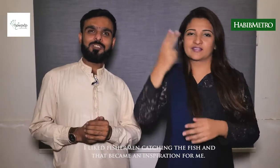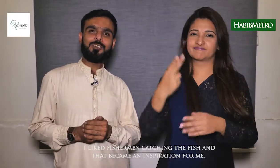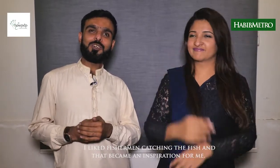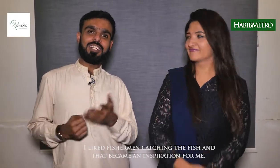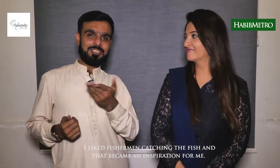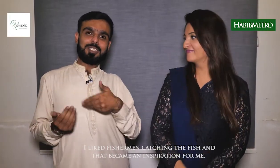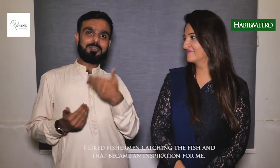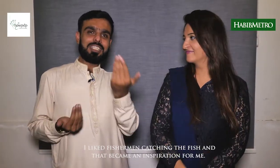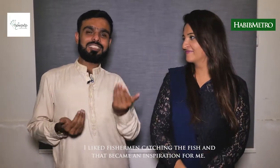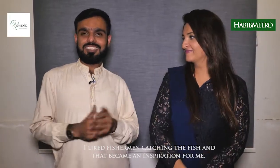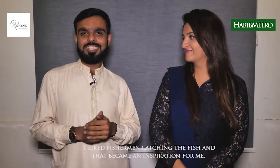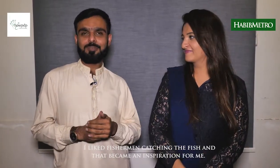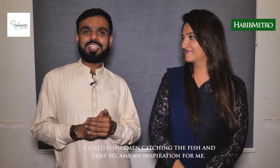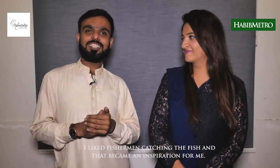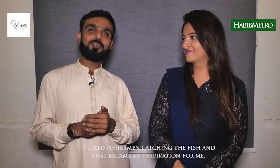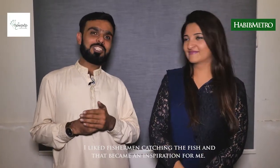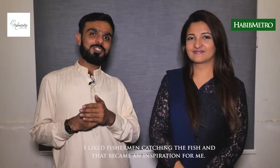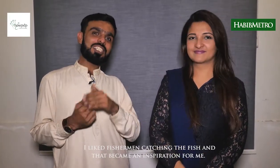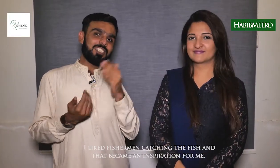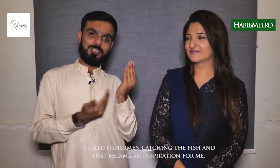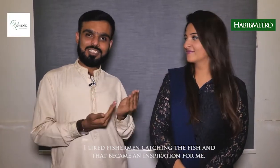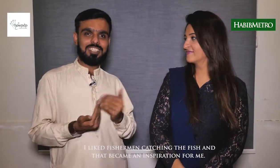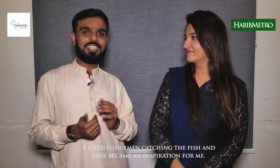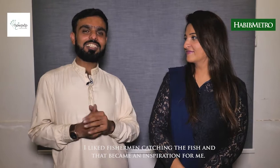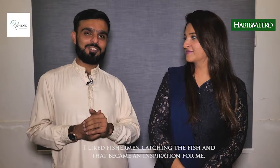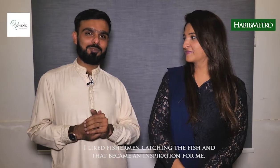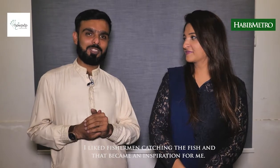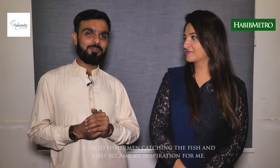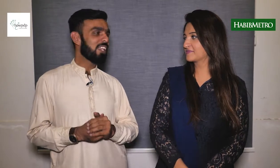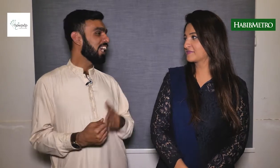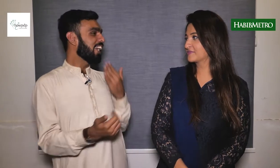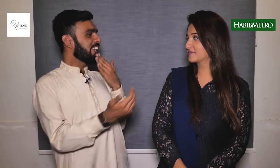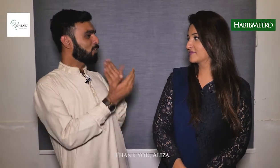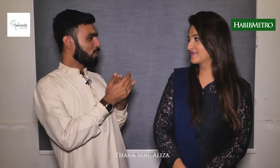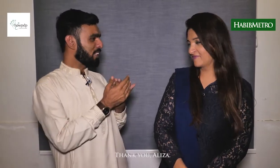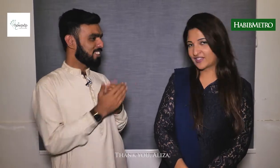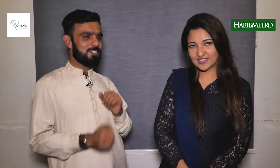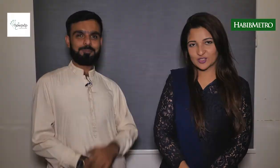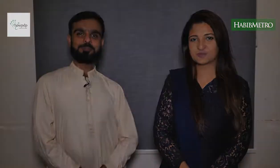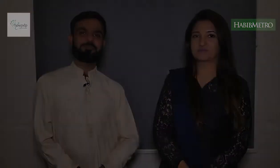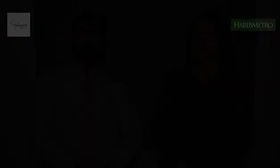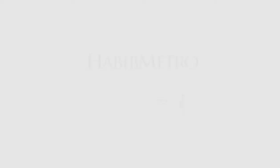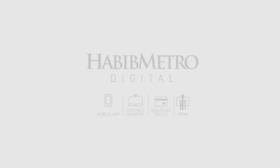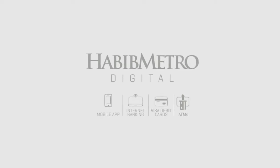रहती हूं तो इसमें वन लेग उन जगहों पर गई थी तो मैंने सोचा कि उसी से रिलेटेड सचिव राम थैंक यू सो मच फॉर ऊ